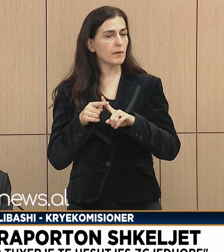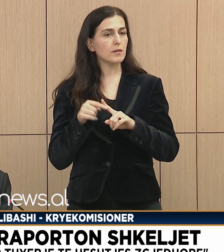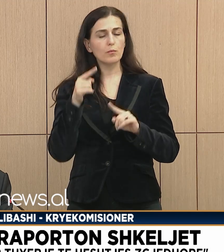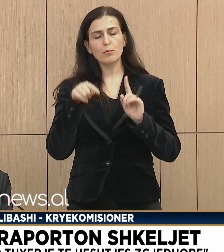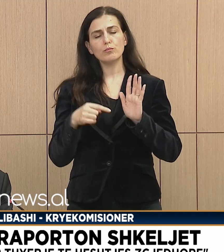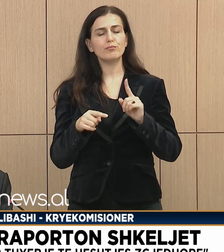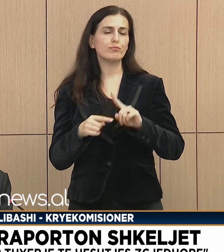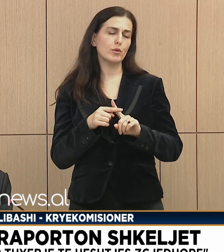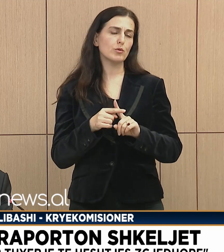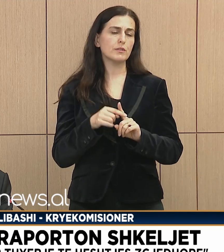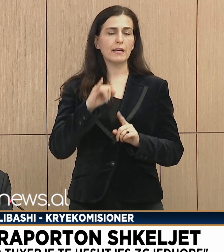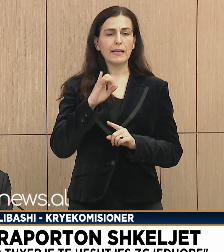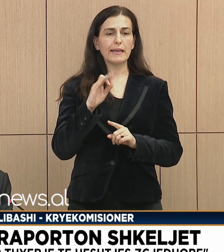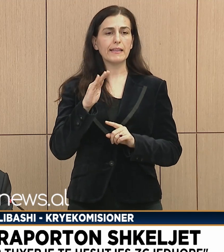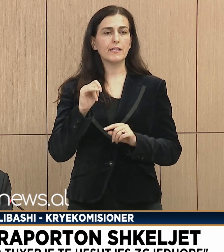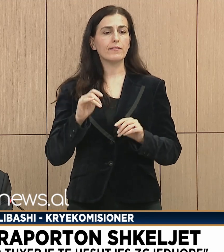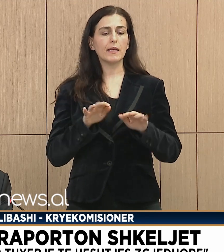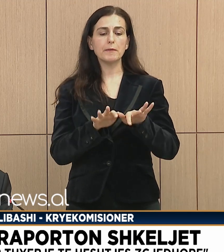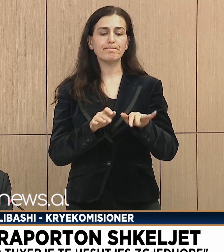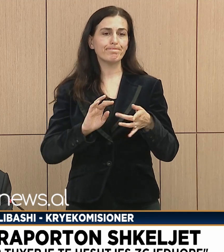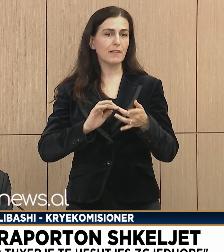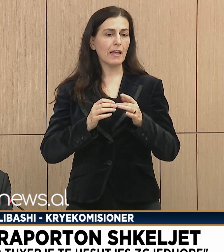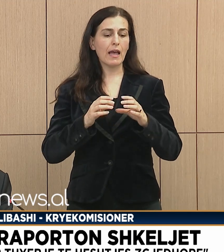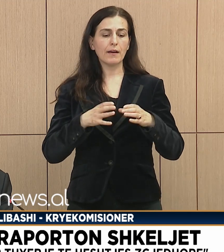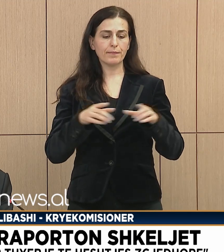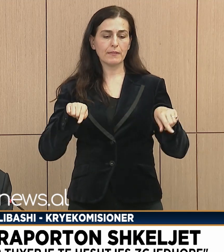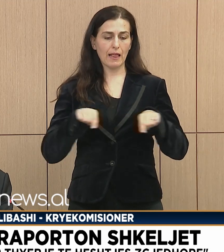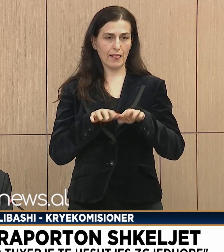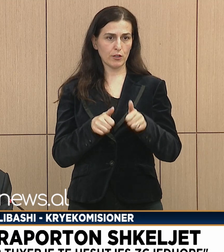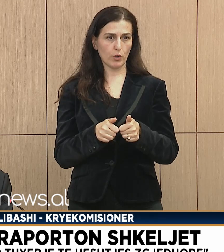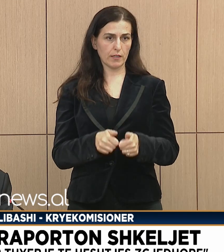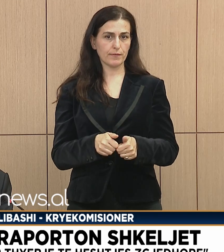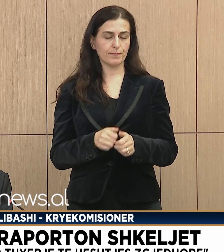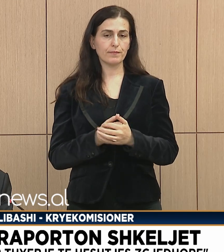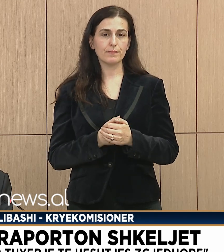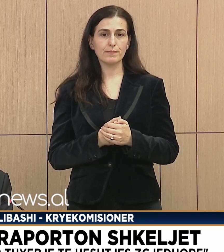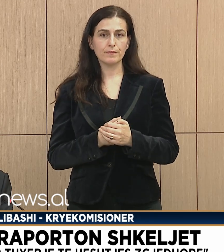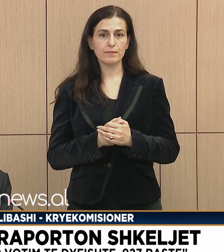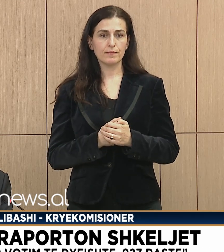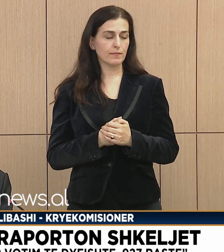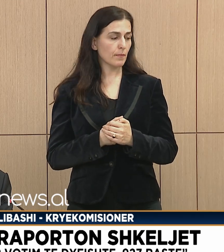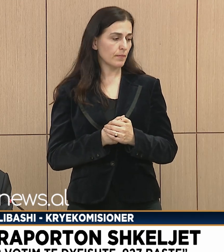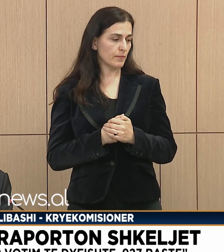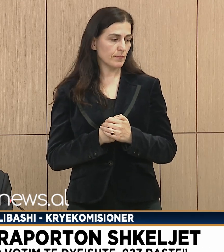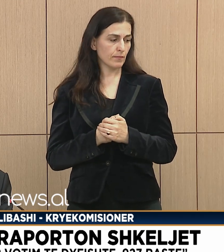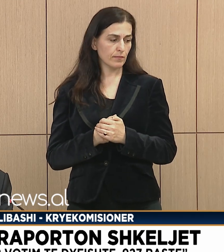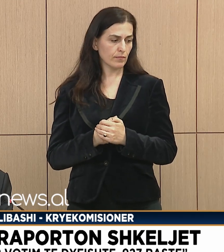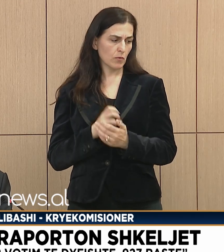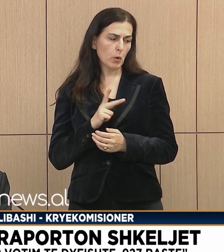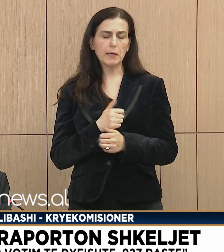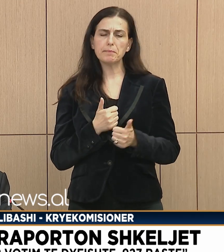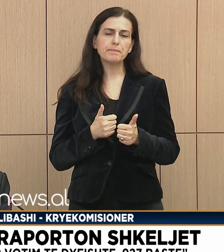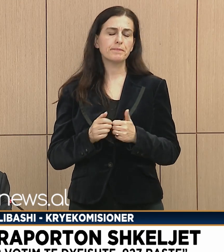identifikimit elektronik të zgjedhësve. Sunte Celibashi? Në gjë